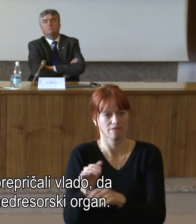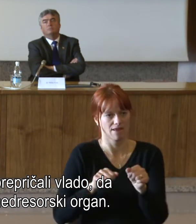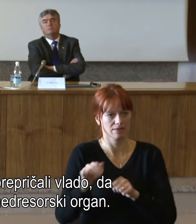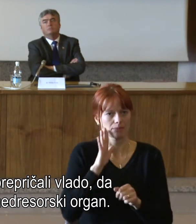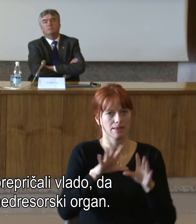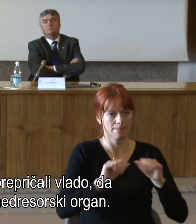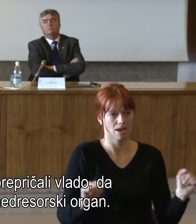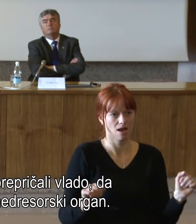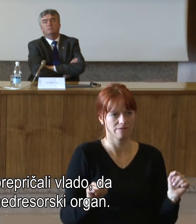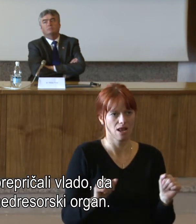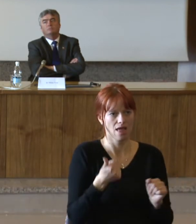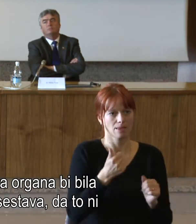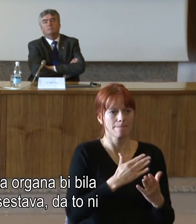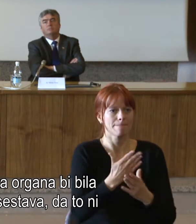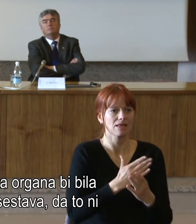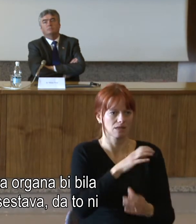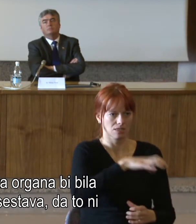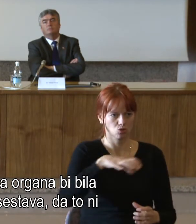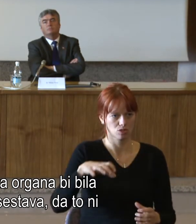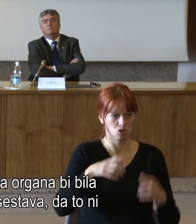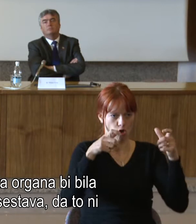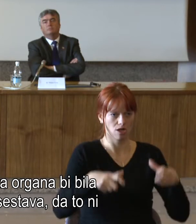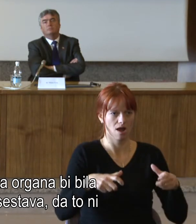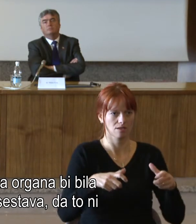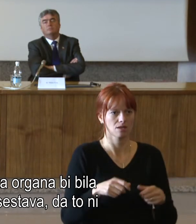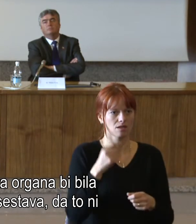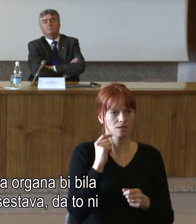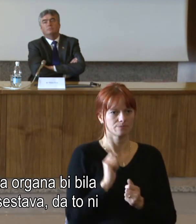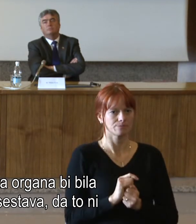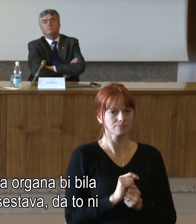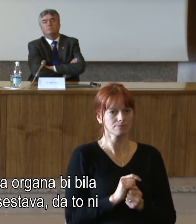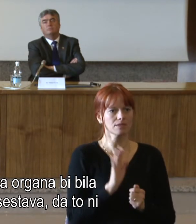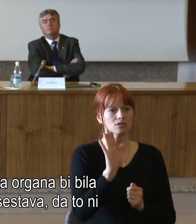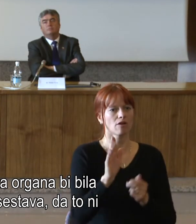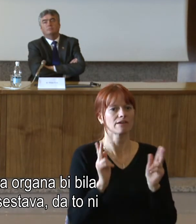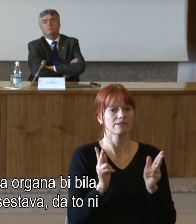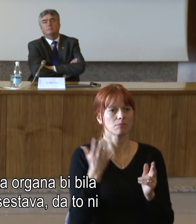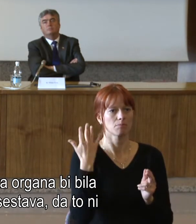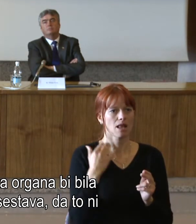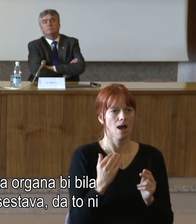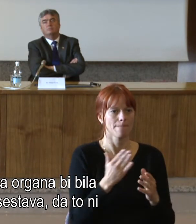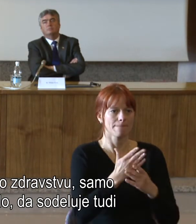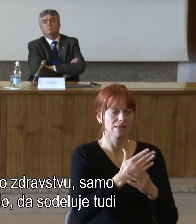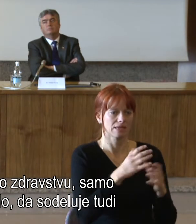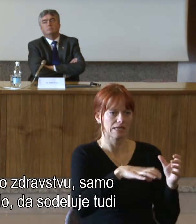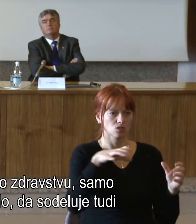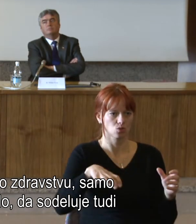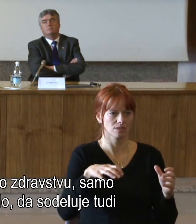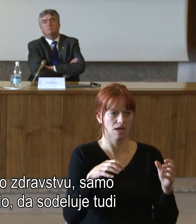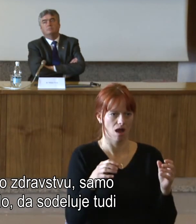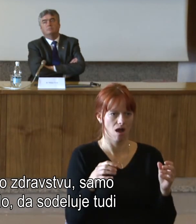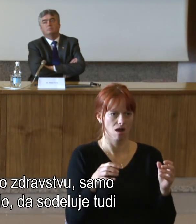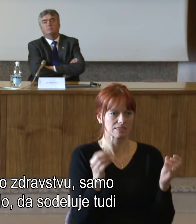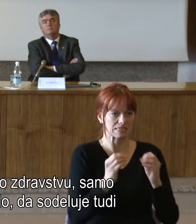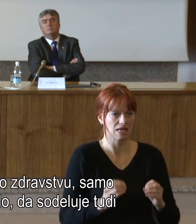nek medresorski organ. Mislim, da bi bila važna kvaliteta tajega organa, njegova medresorska sestava, da to ni prepuščeno